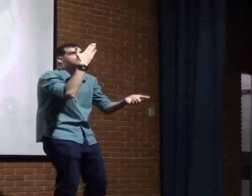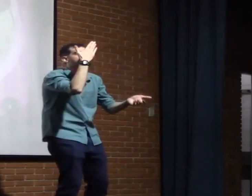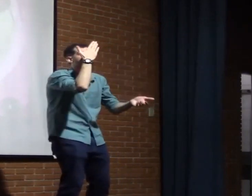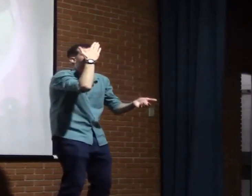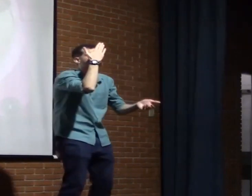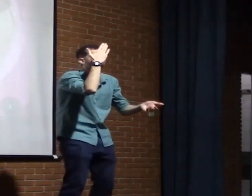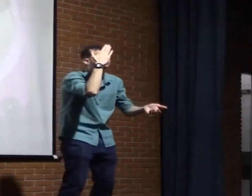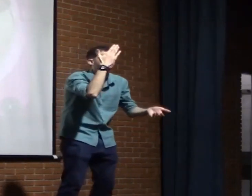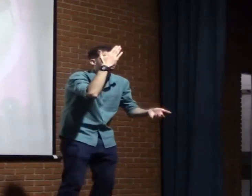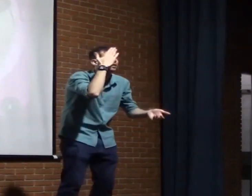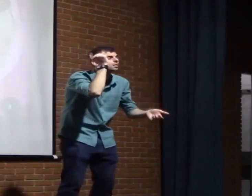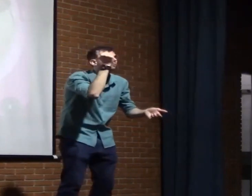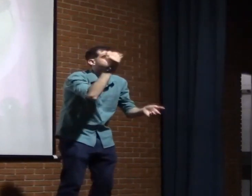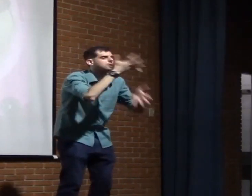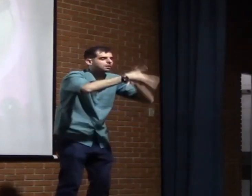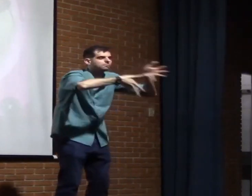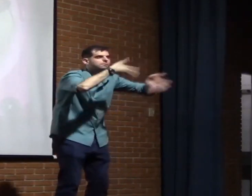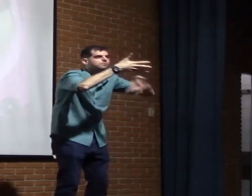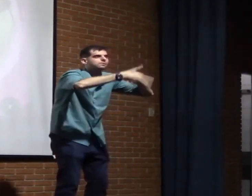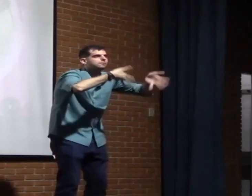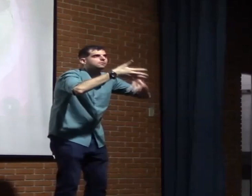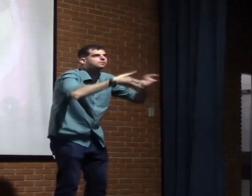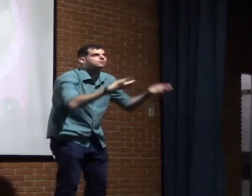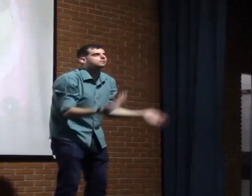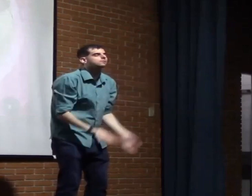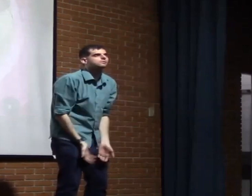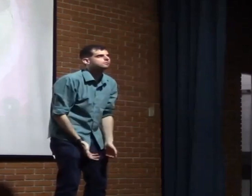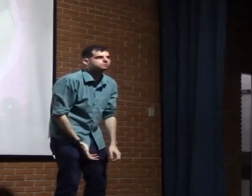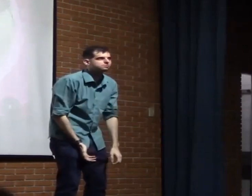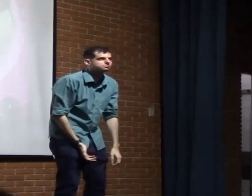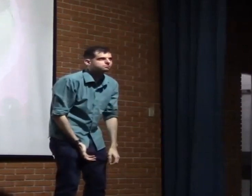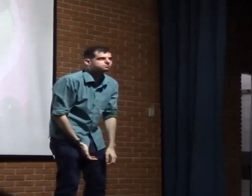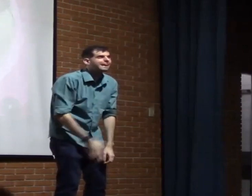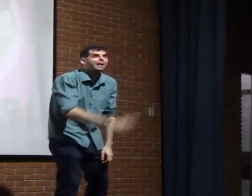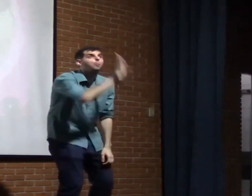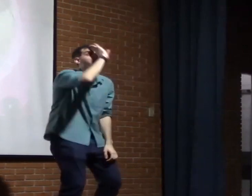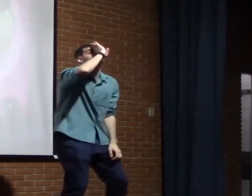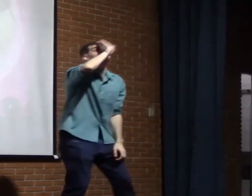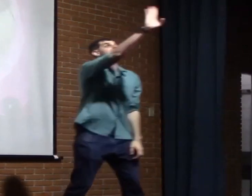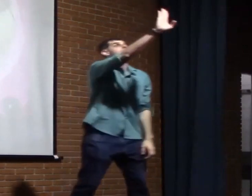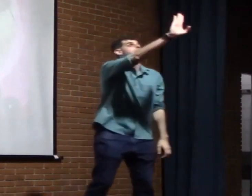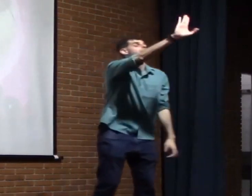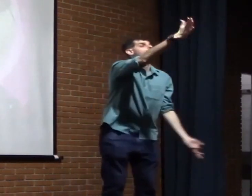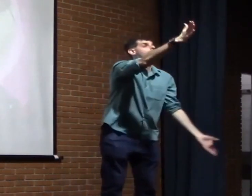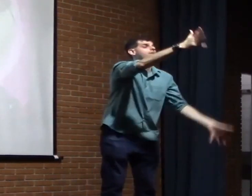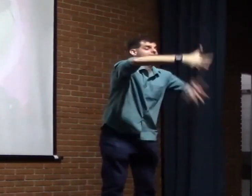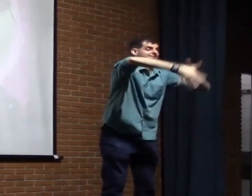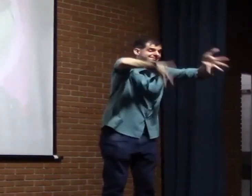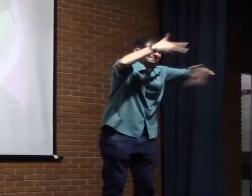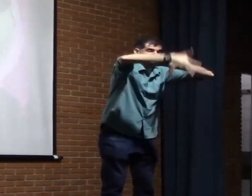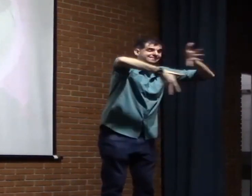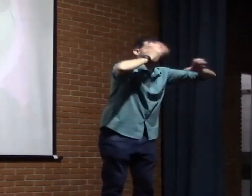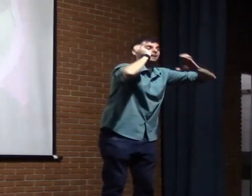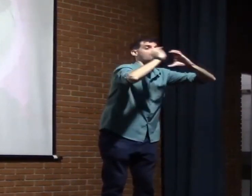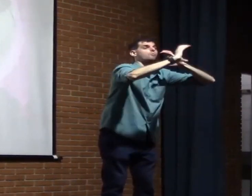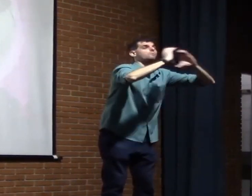da entrevista o entrevistador não sabe língua de sinais, né? E aí o